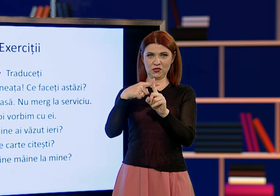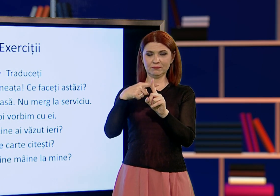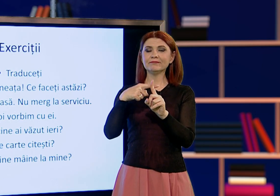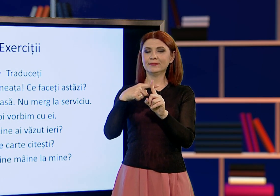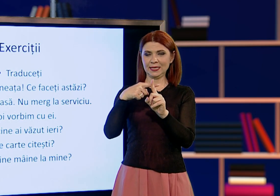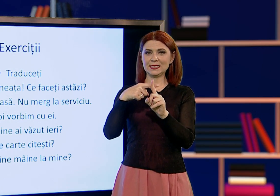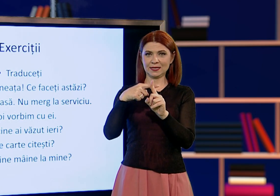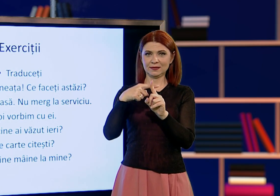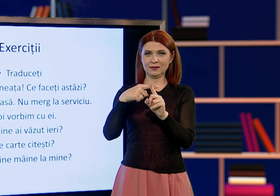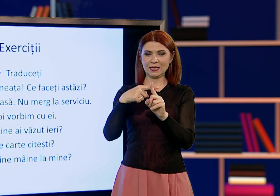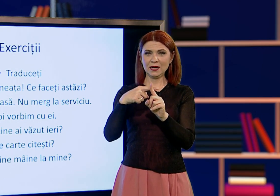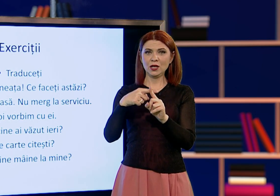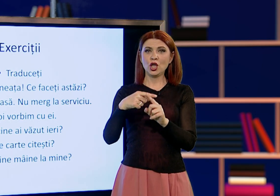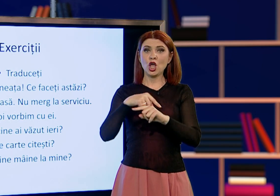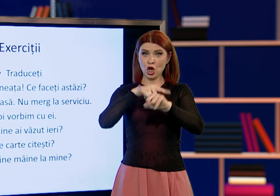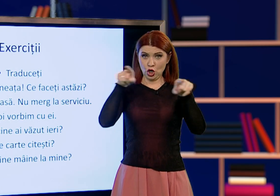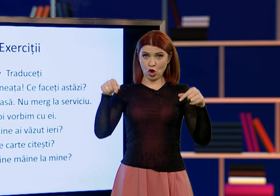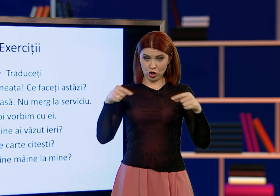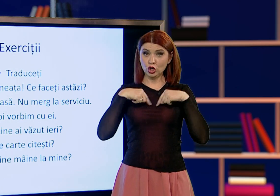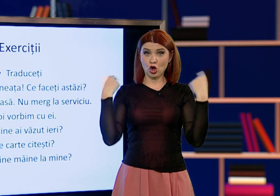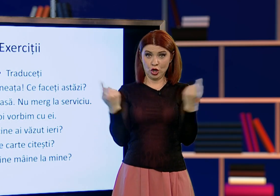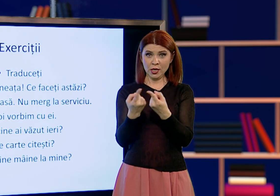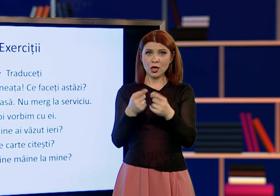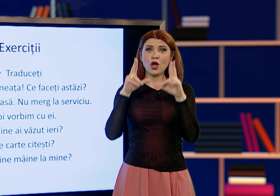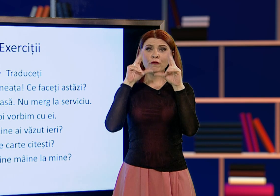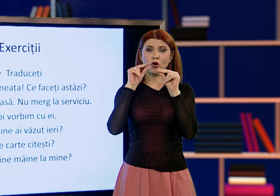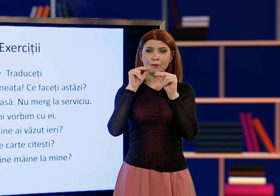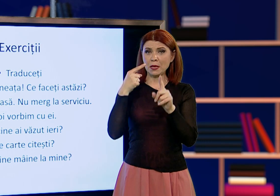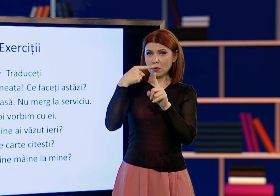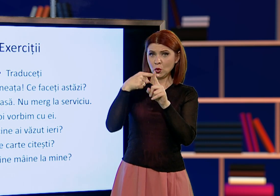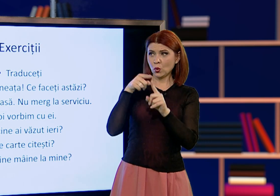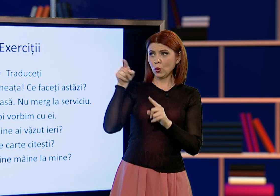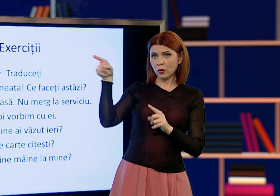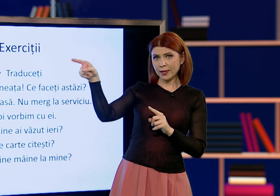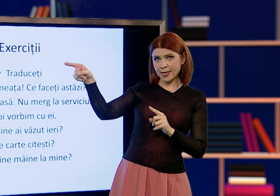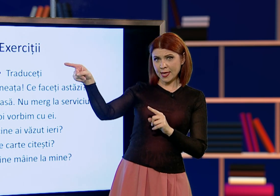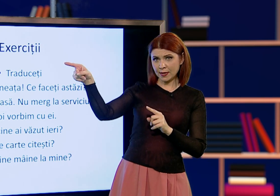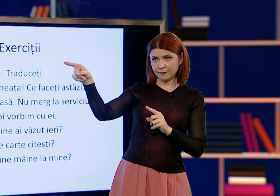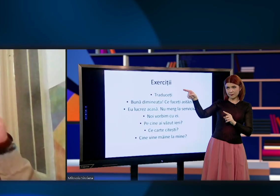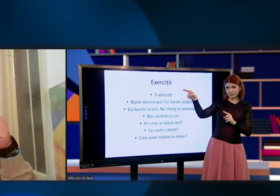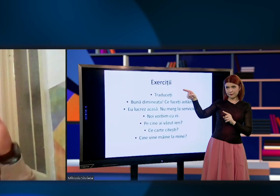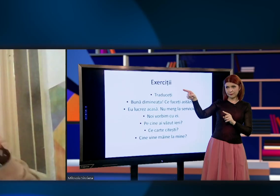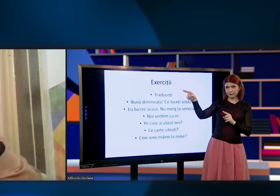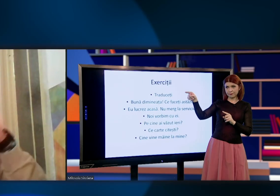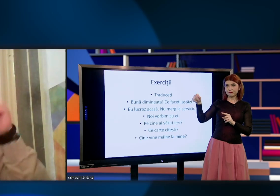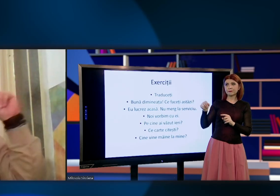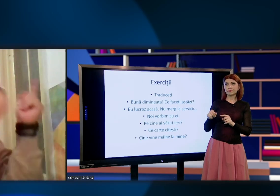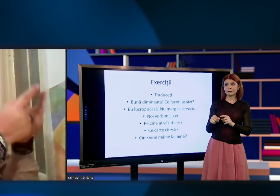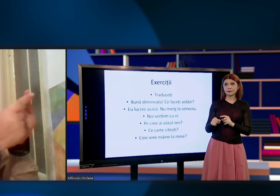Exact da noi vorbim cu ei cu ei